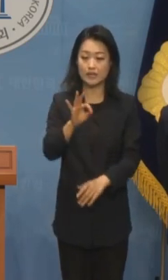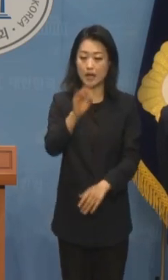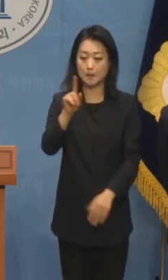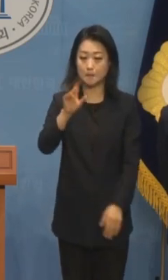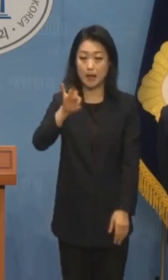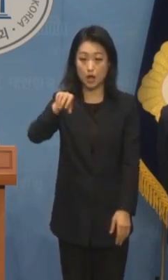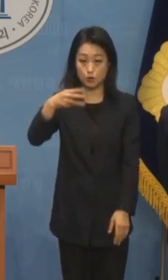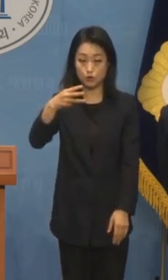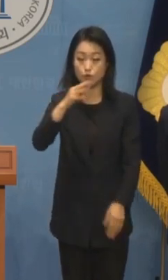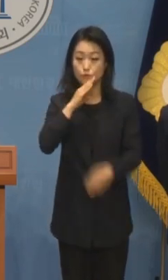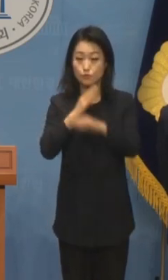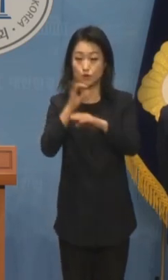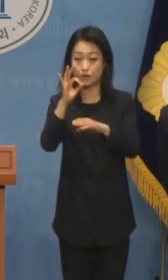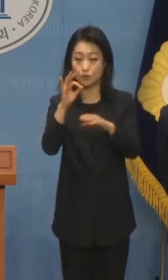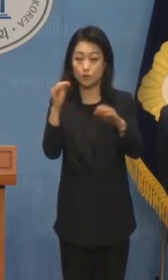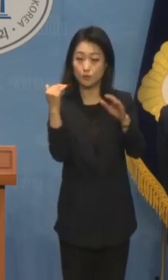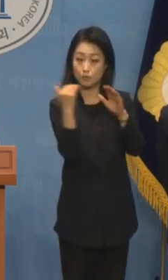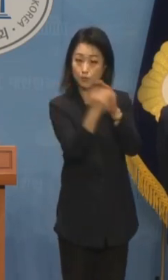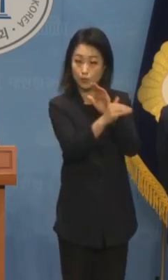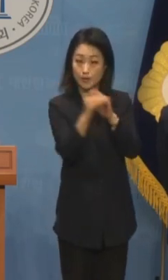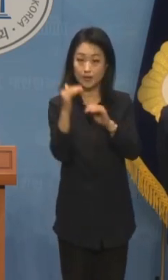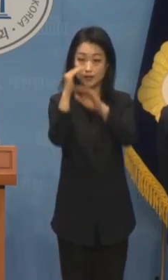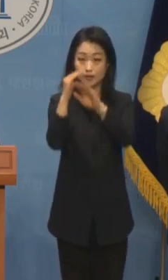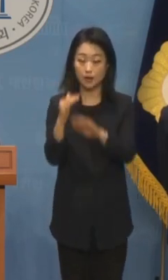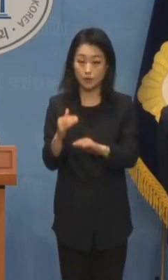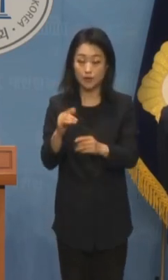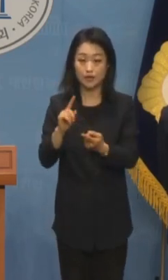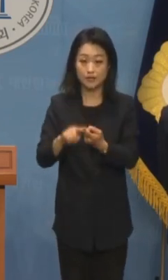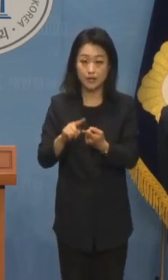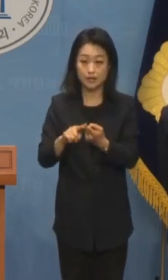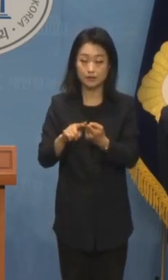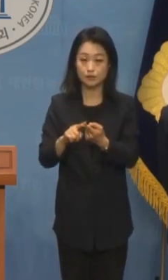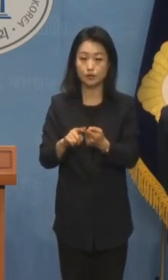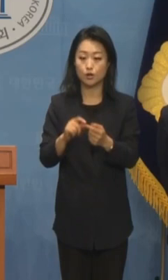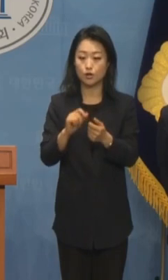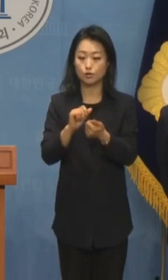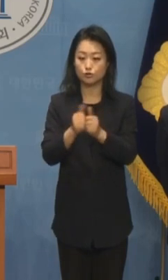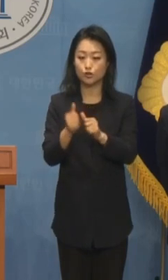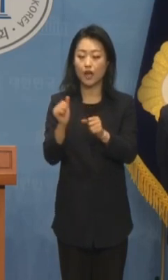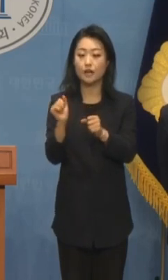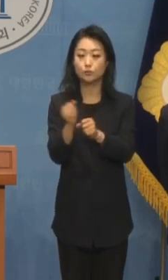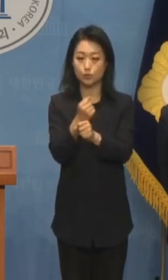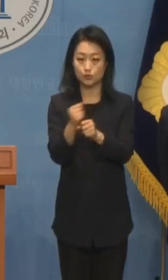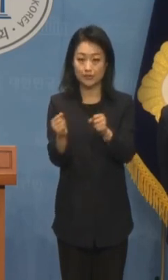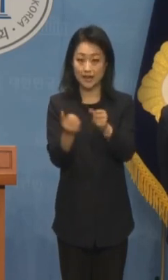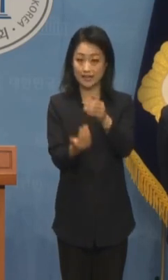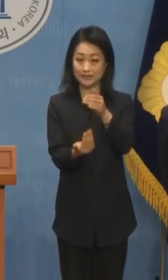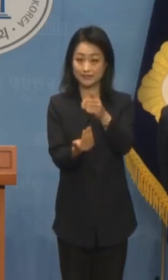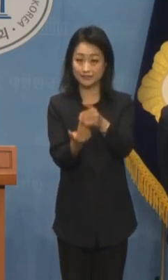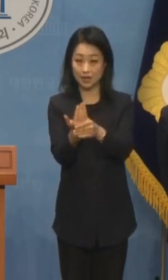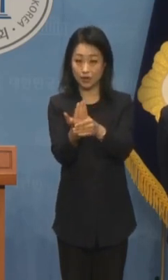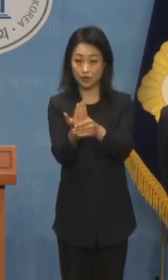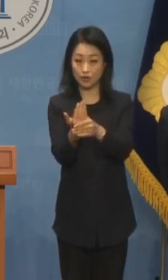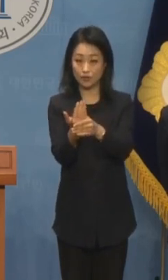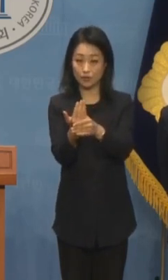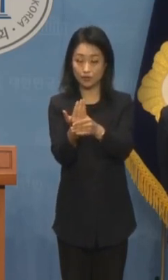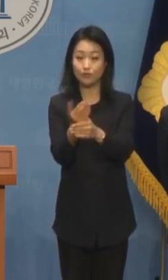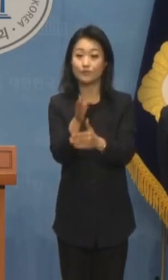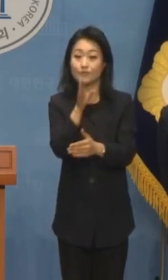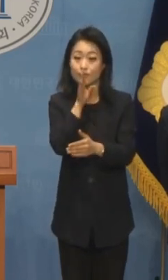송금 및 주가 조작 사건이었다. 여기에 이재명 당시 경기지사를 엮으려고 하는 것